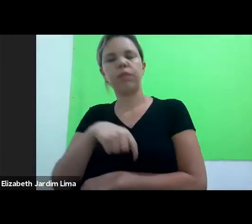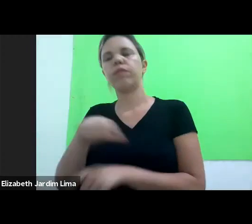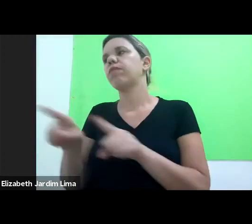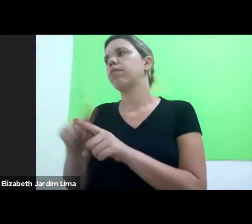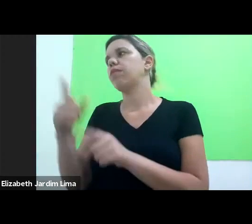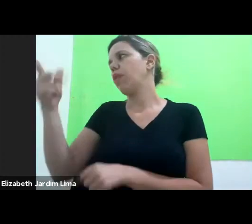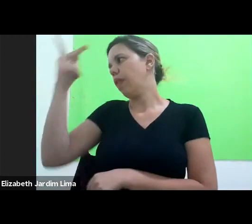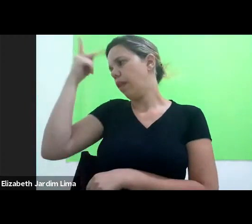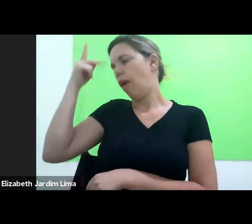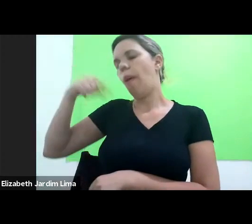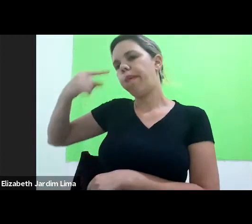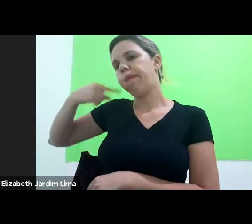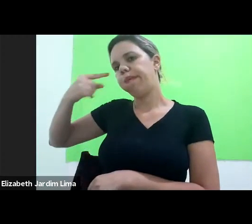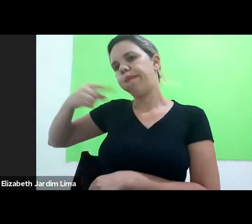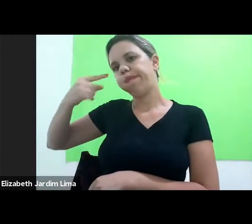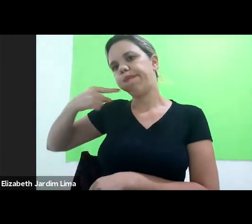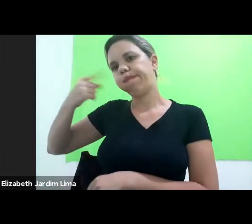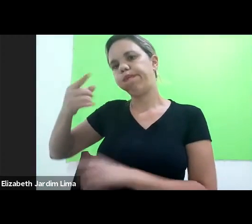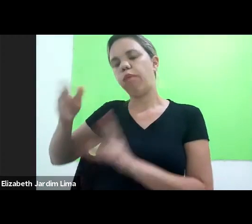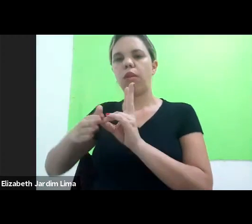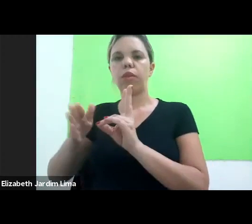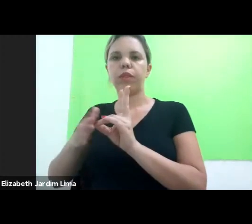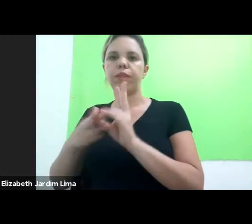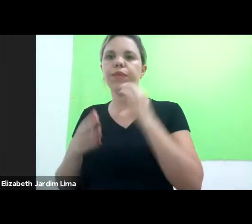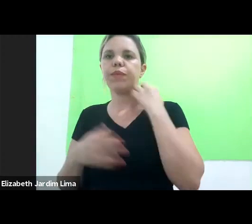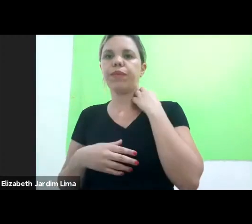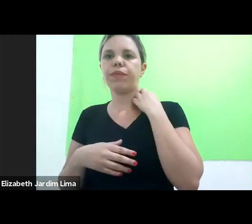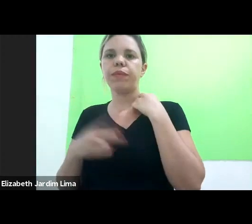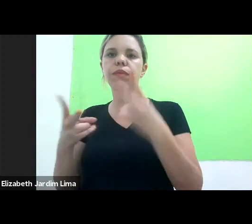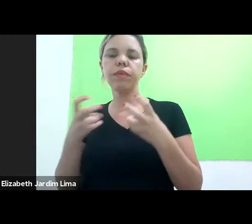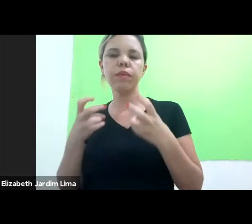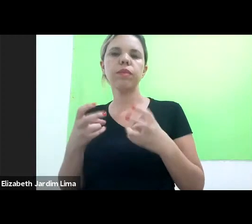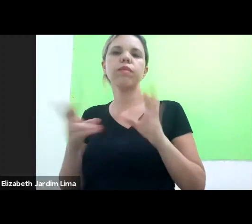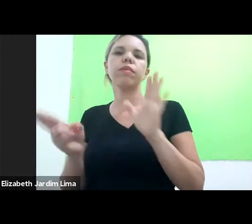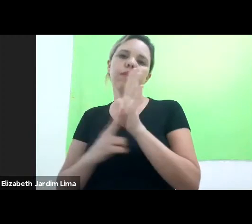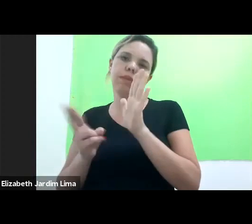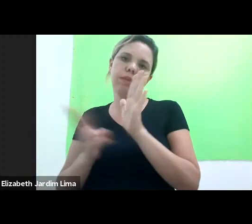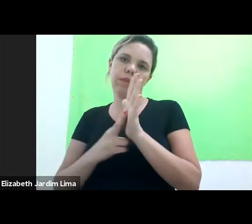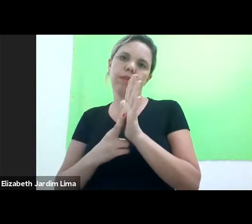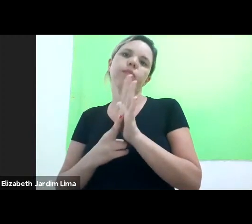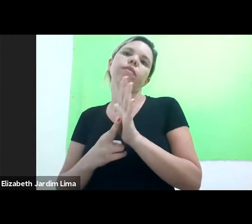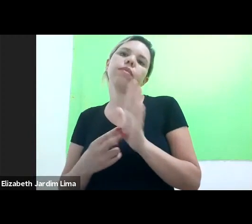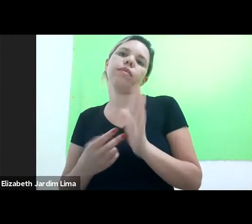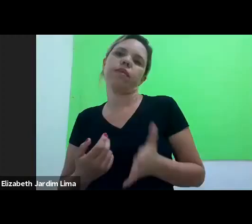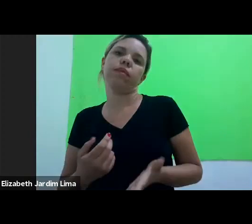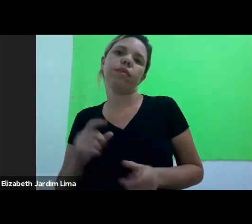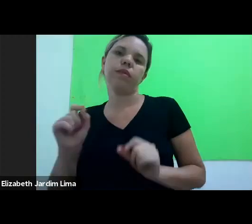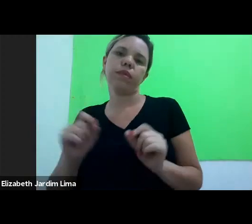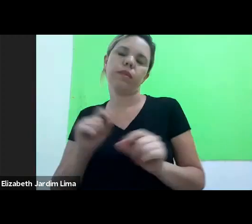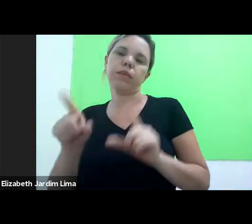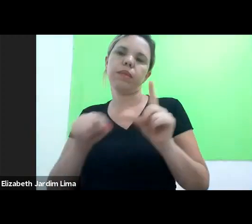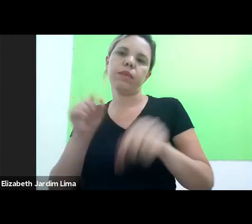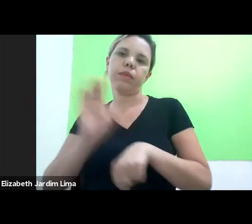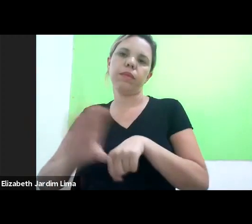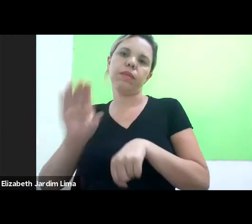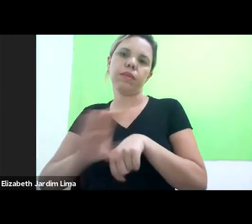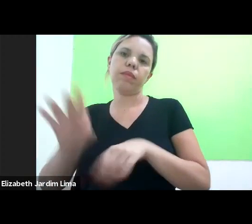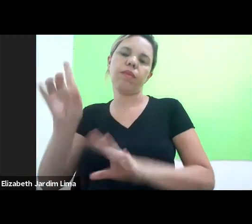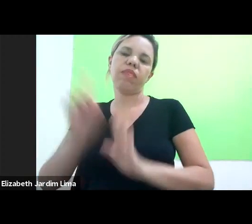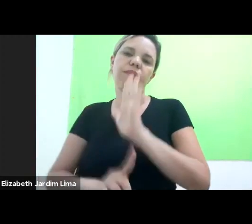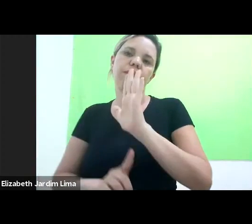outros advogados e advogadas indígenas que enxergou representatividade na Joênia e que escolheram o curso do